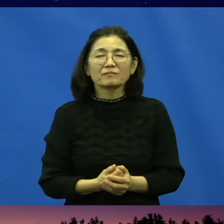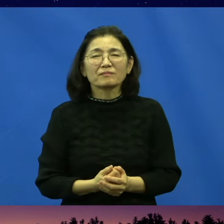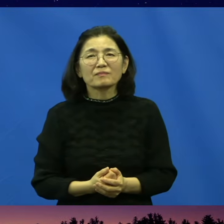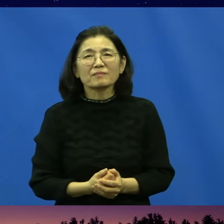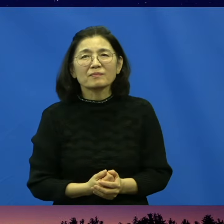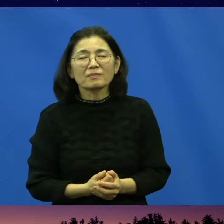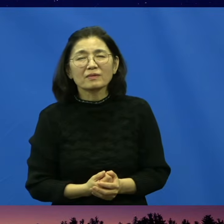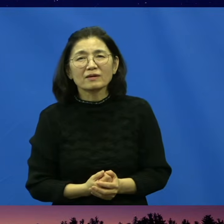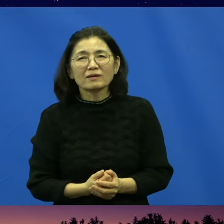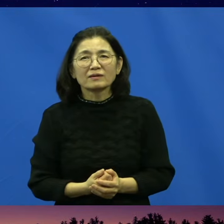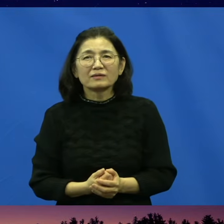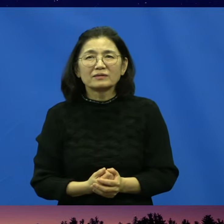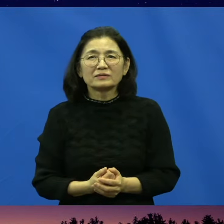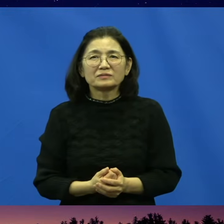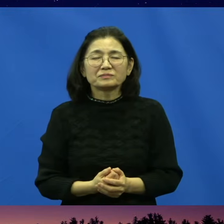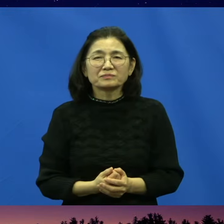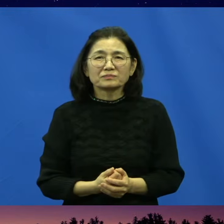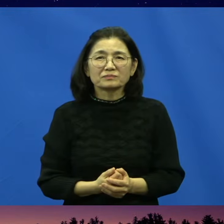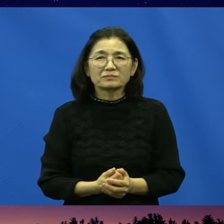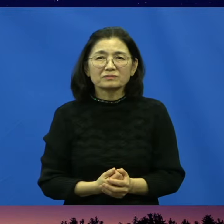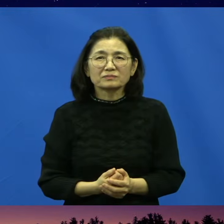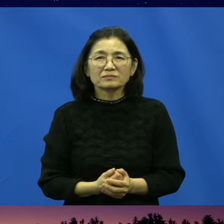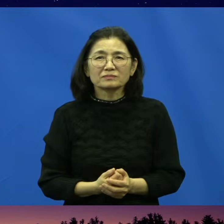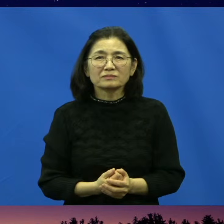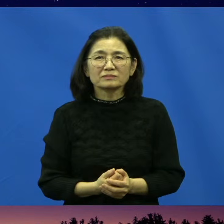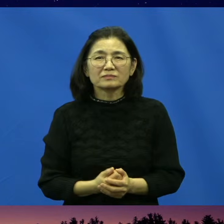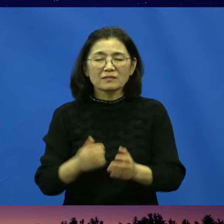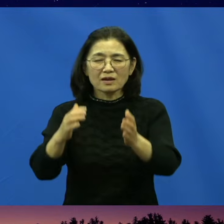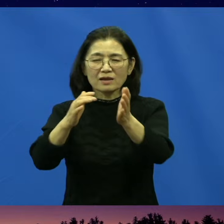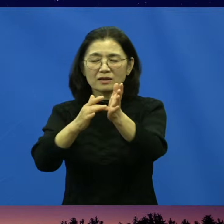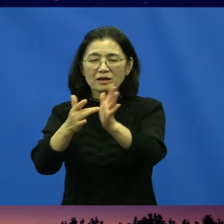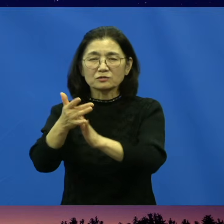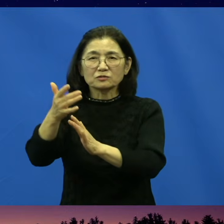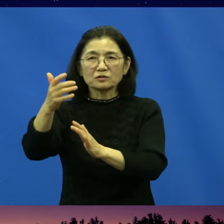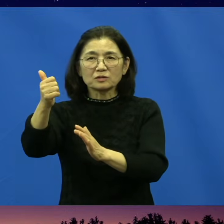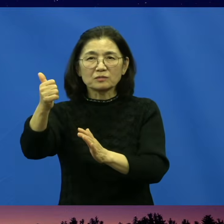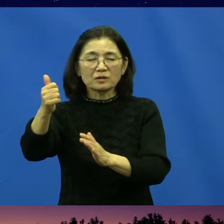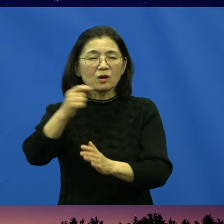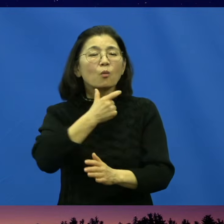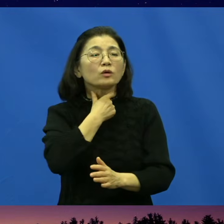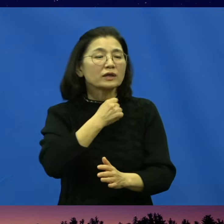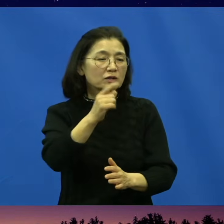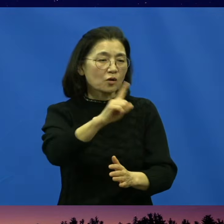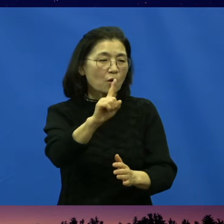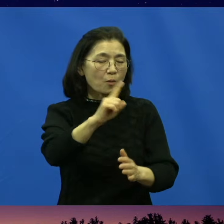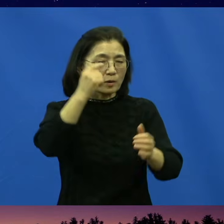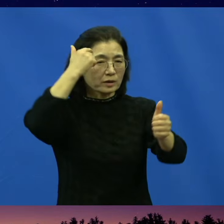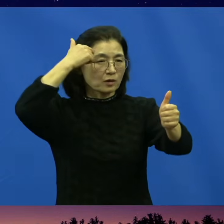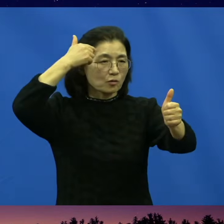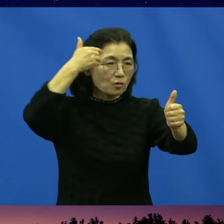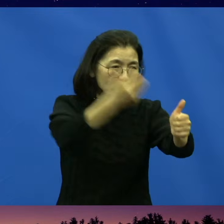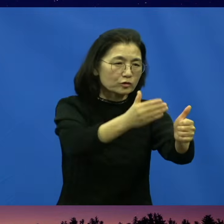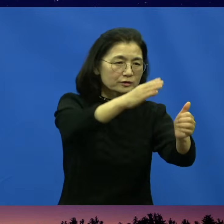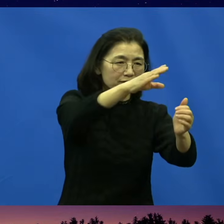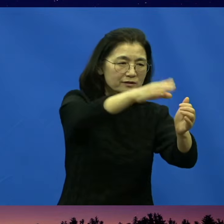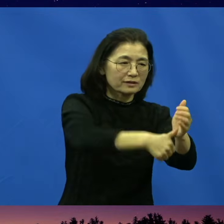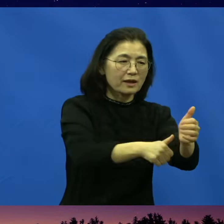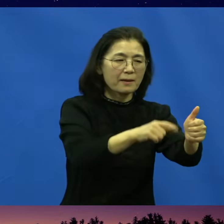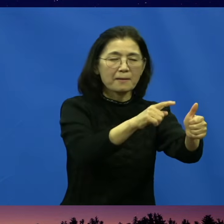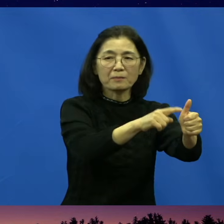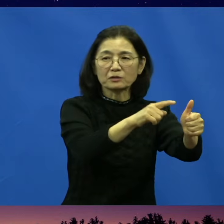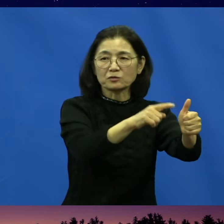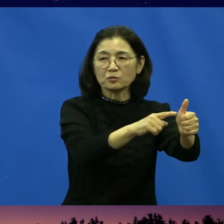사람에게라도 누구에게라도 말하지 않았던, 요청하지 않은 적이 없었던 내가 보기를 원합니다 라는